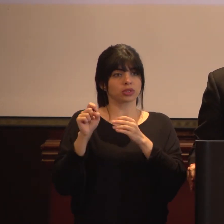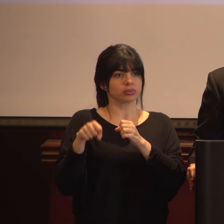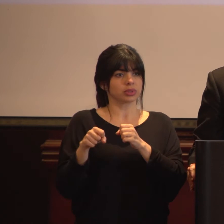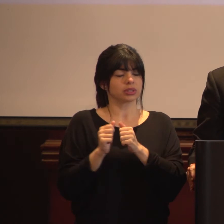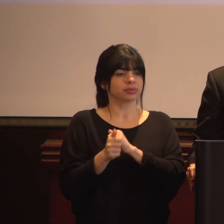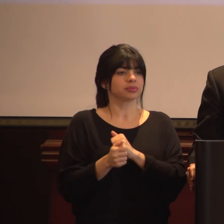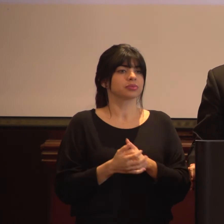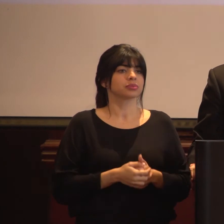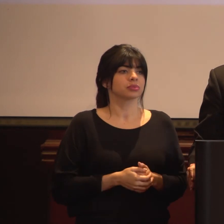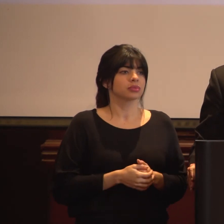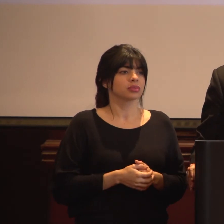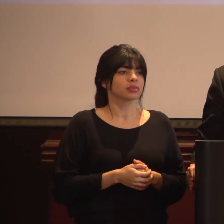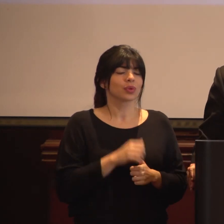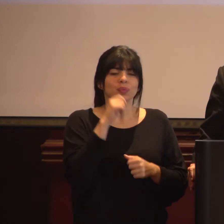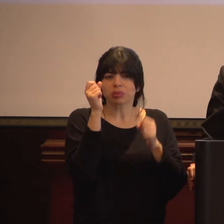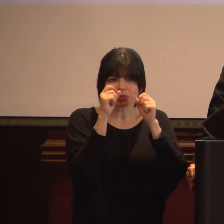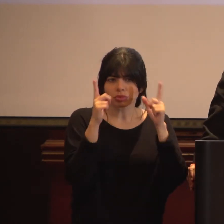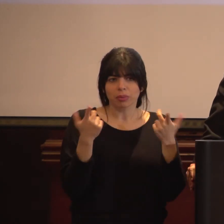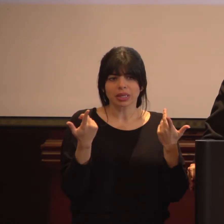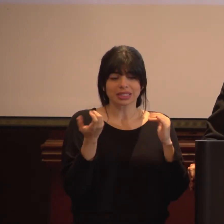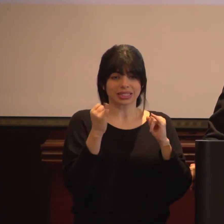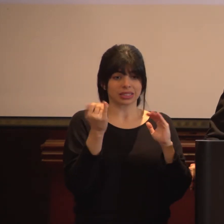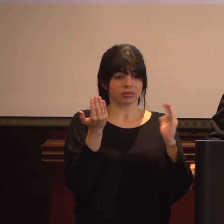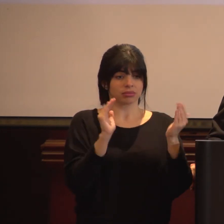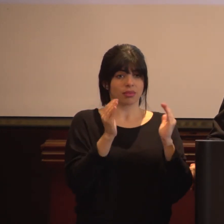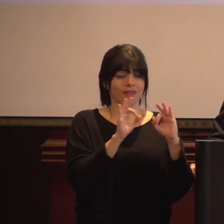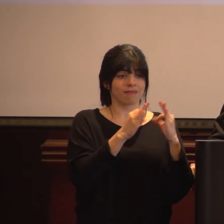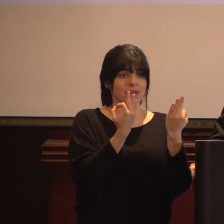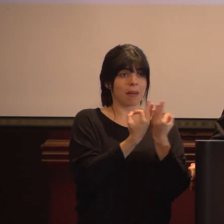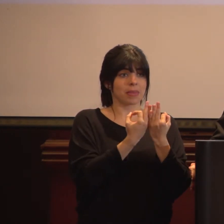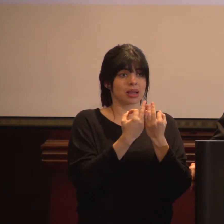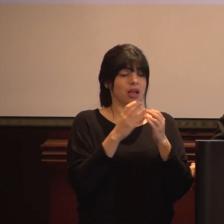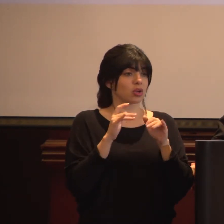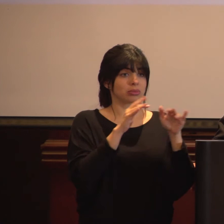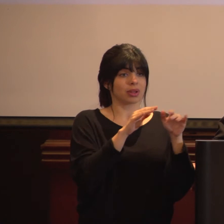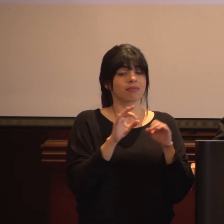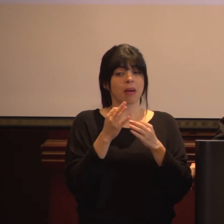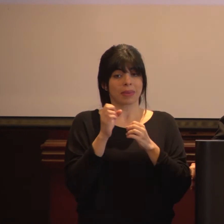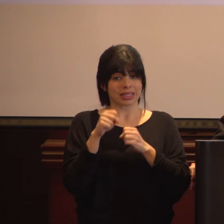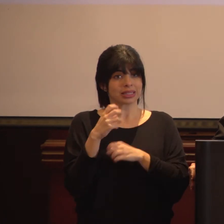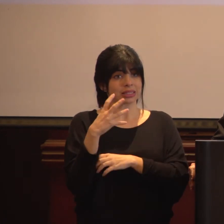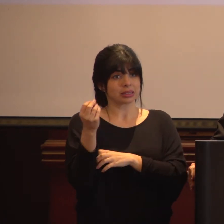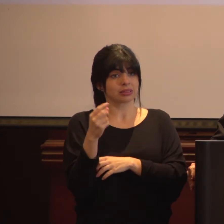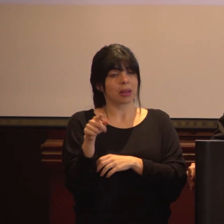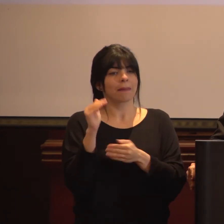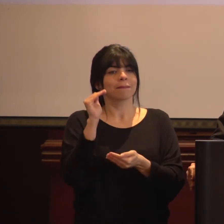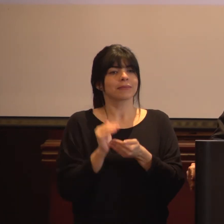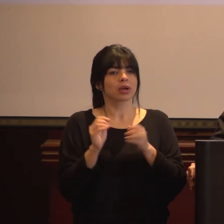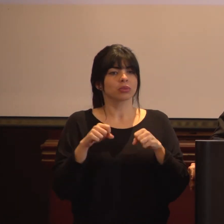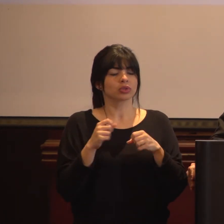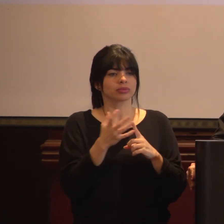población no es sorpresa que en comparación con las familias no desplazadas las familias desplazadas tienen menos acceso a